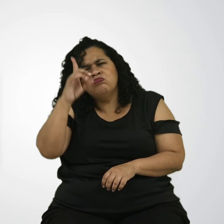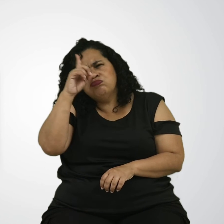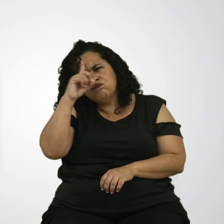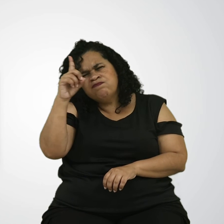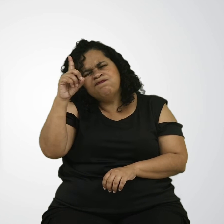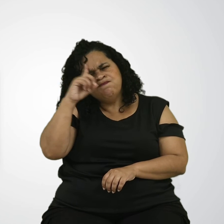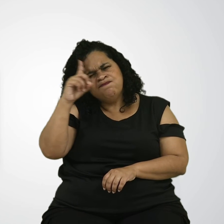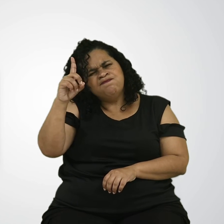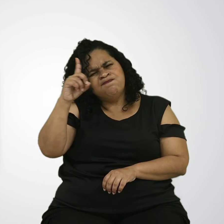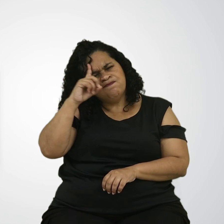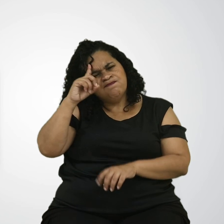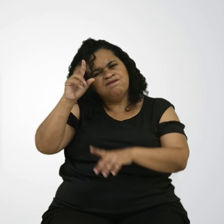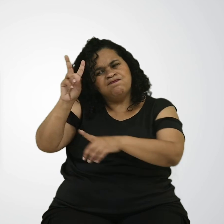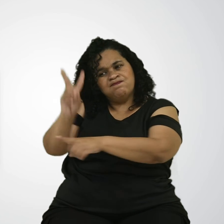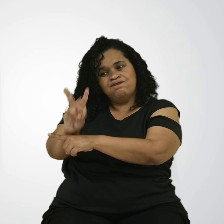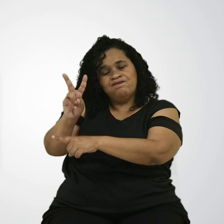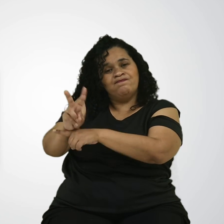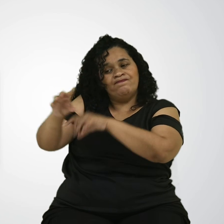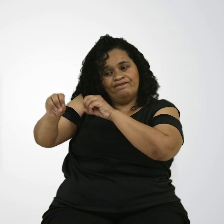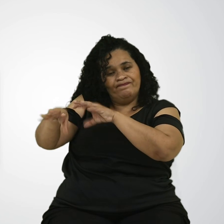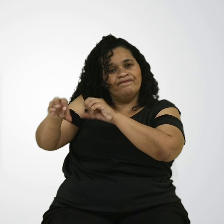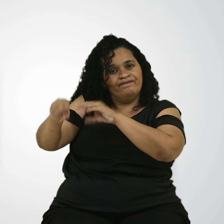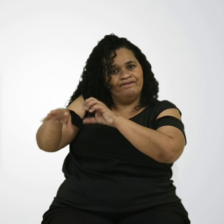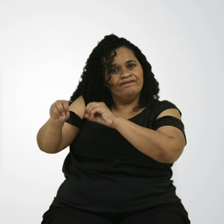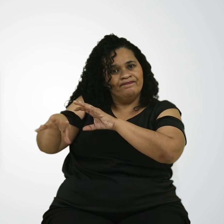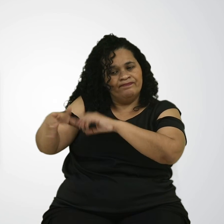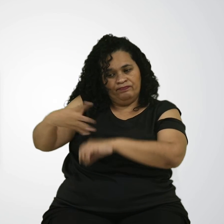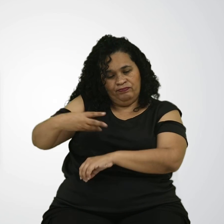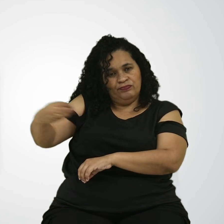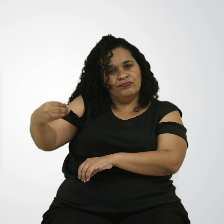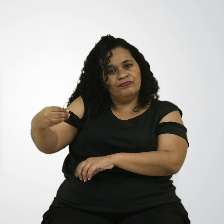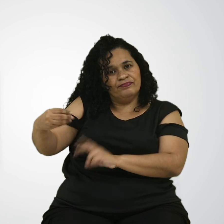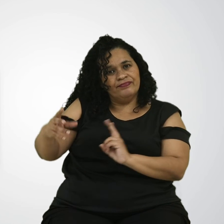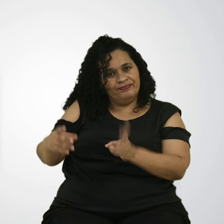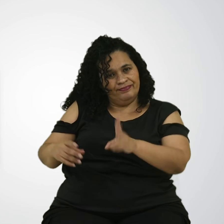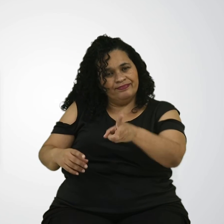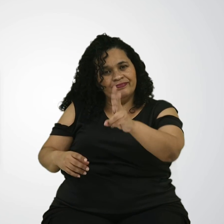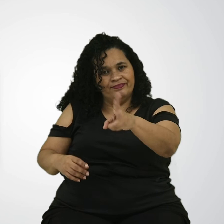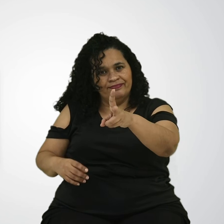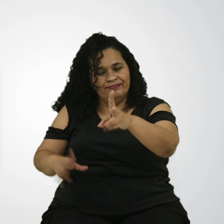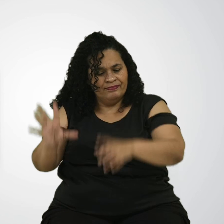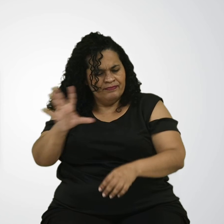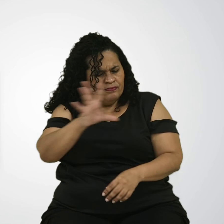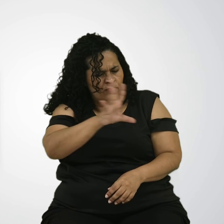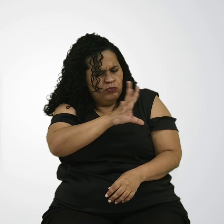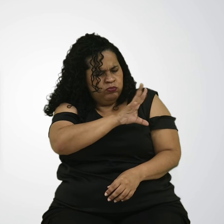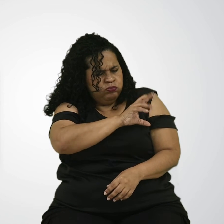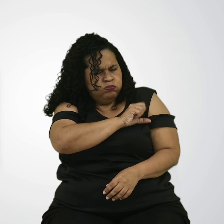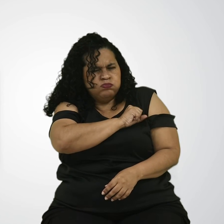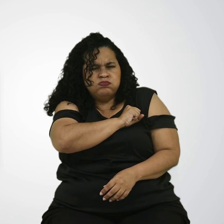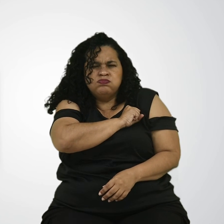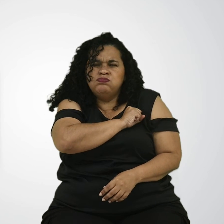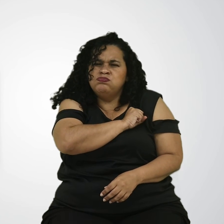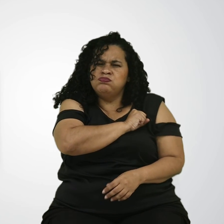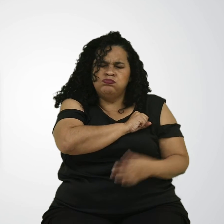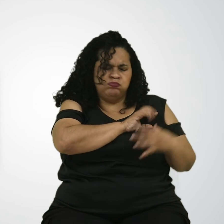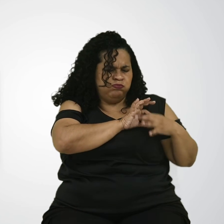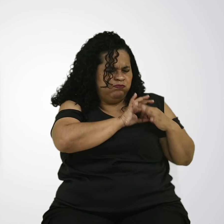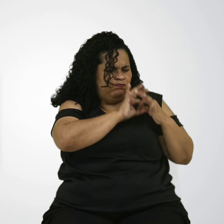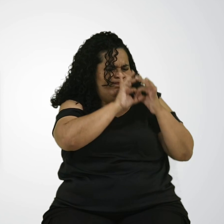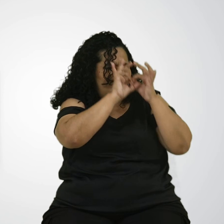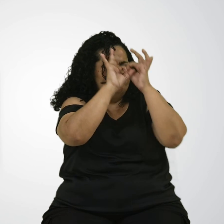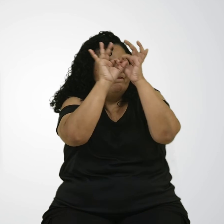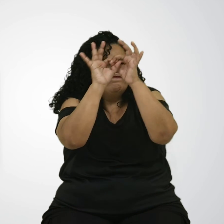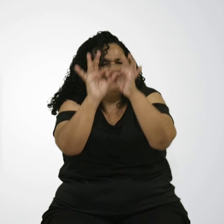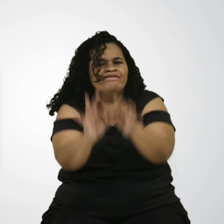no zelo da criação dos seus filhos. Então, assim, o amor aqui deve ser o vínculo dessa